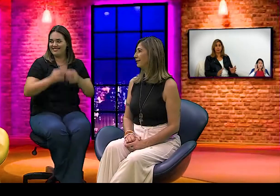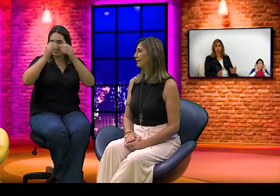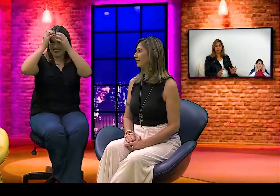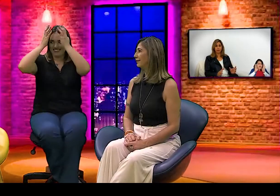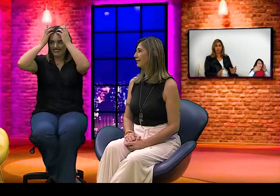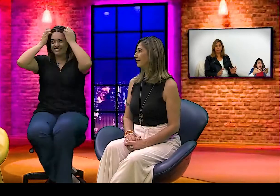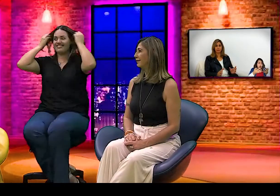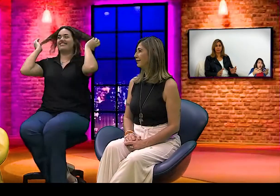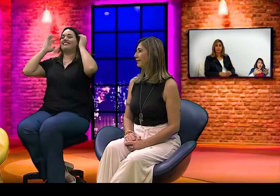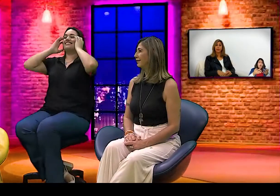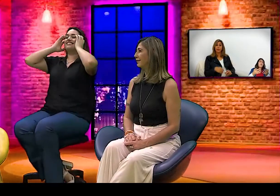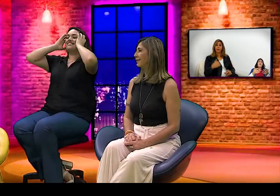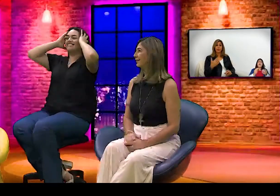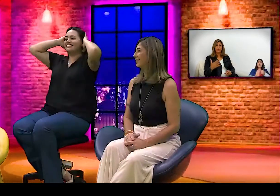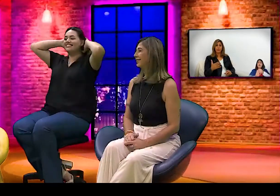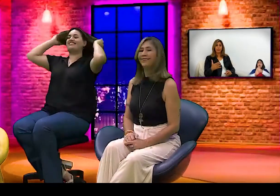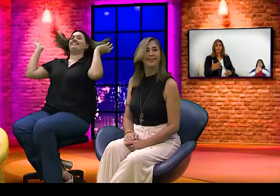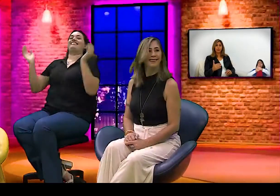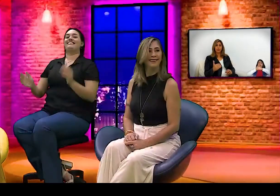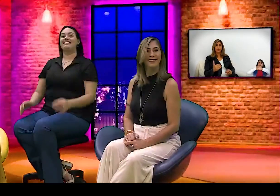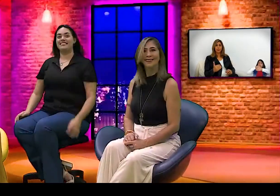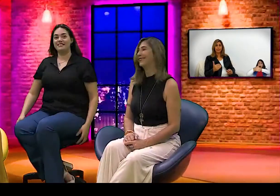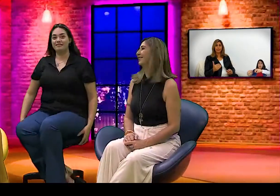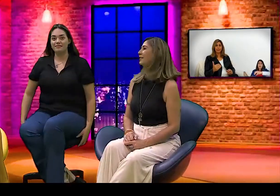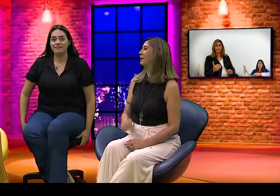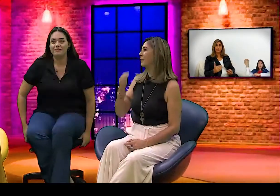Vai ter que cortar, Érica, porque eu não estava enxergando.